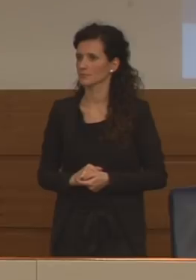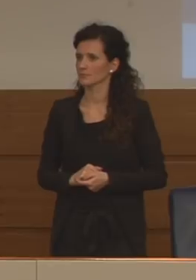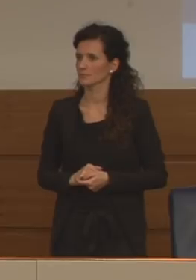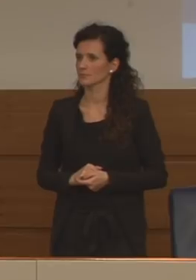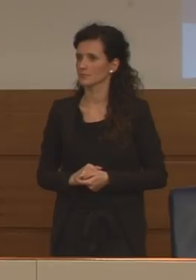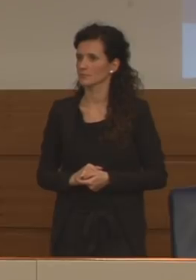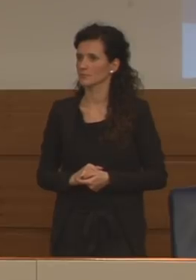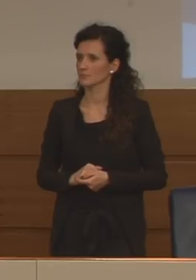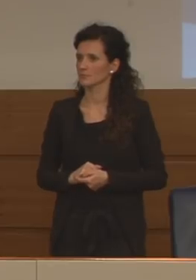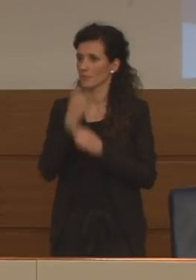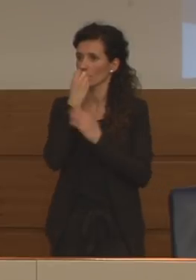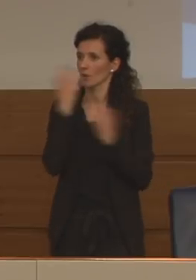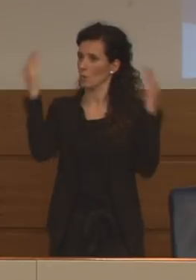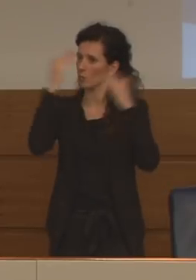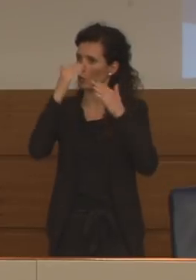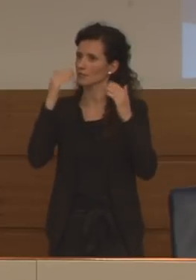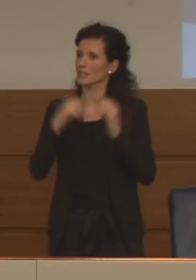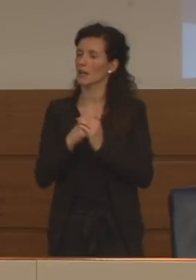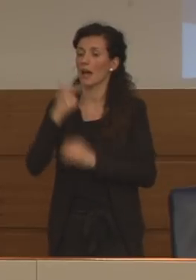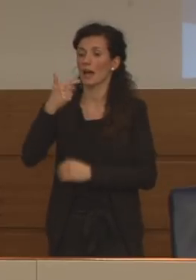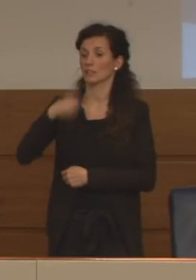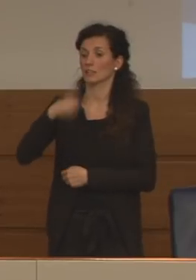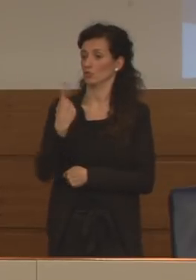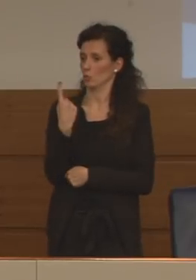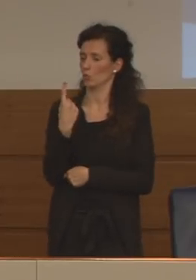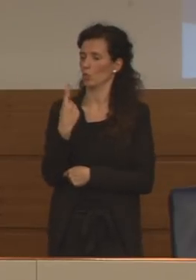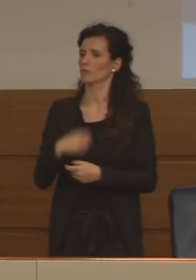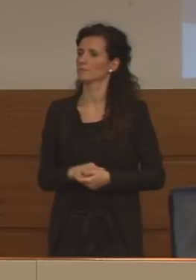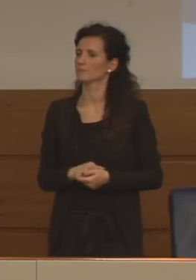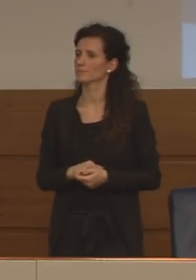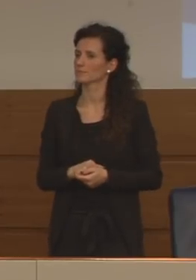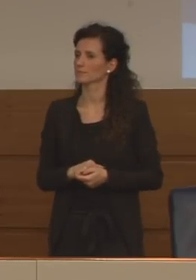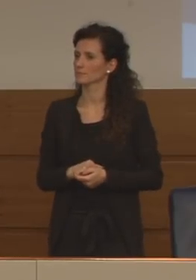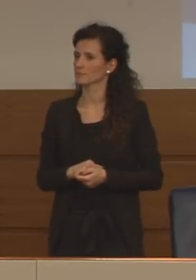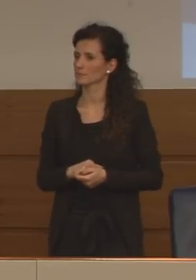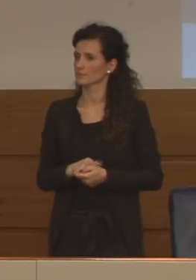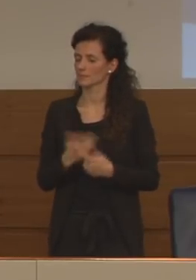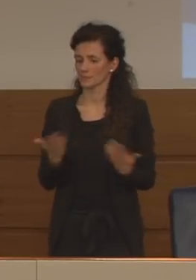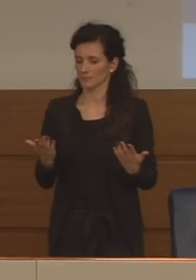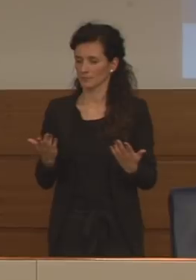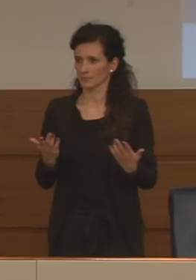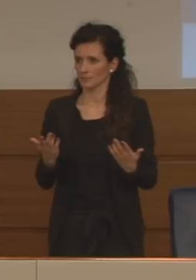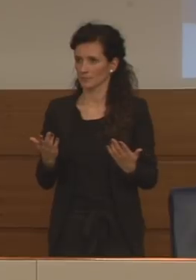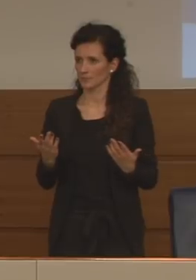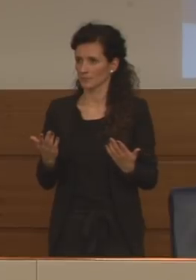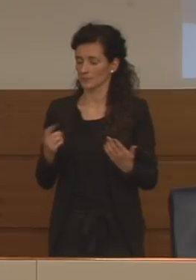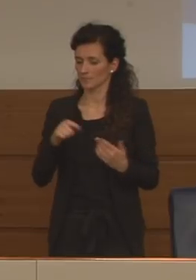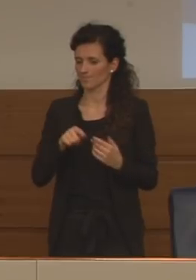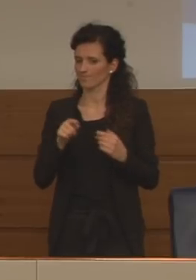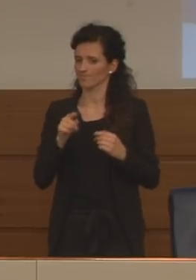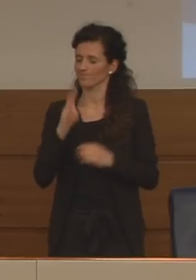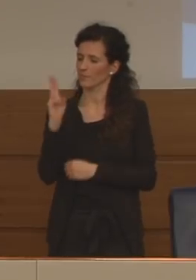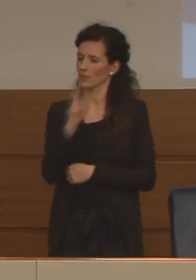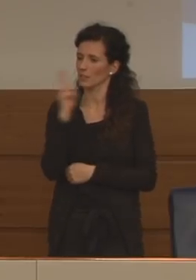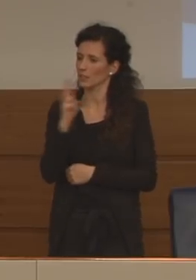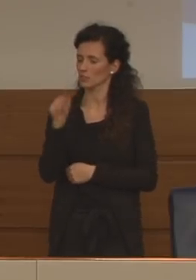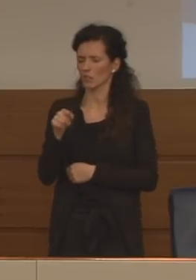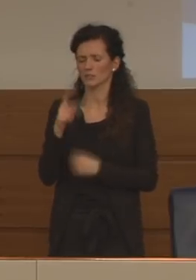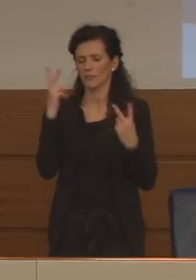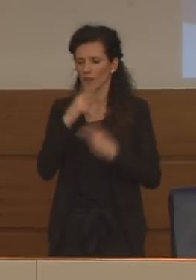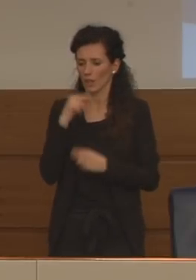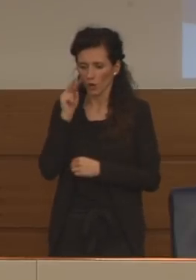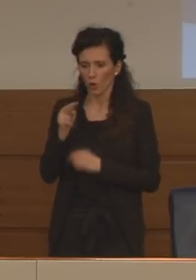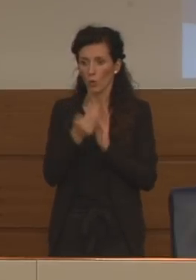buonasera george cardinaletti tg1 impossibile non tornare oggi sul tema dei decessi chiedo